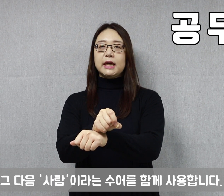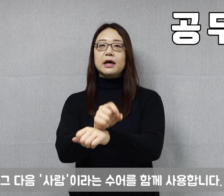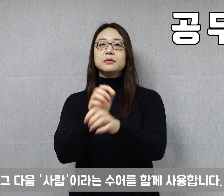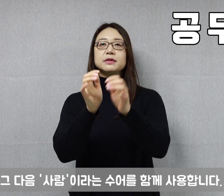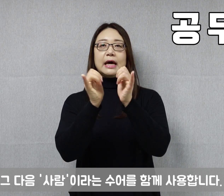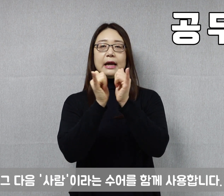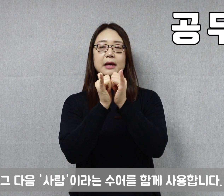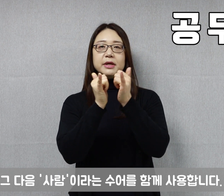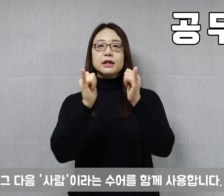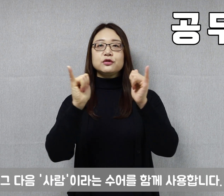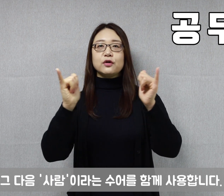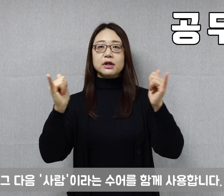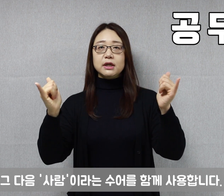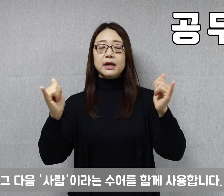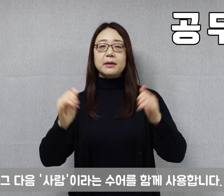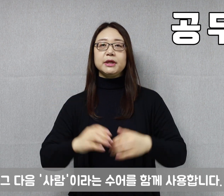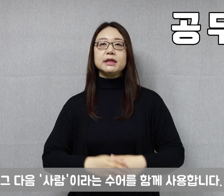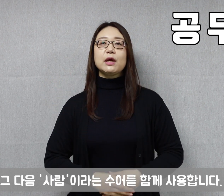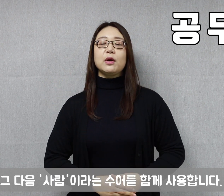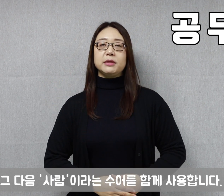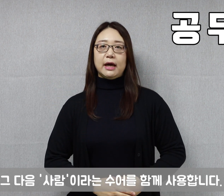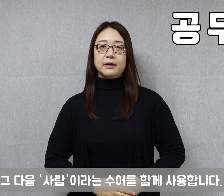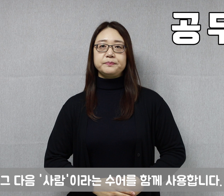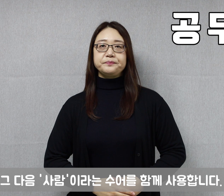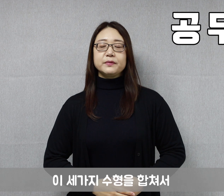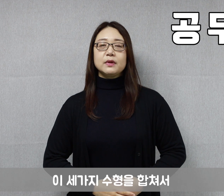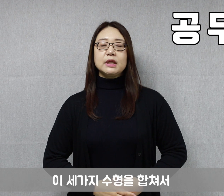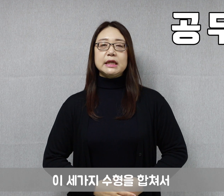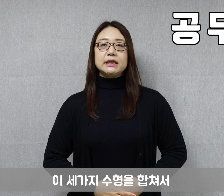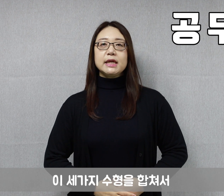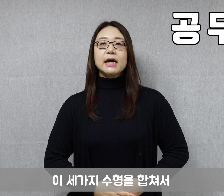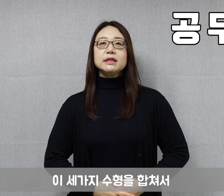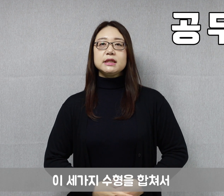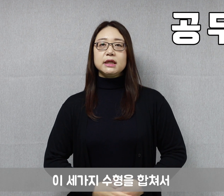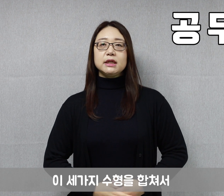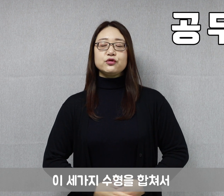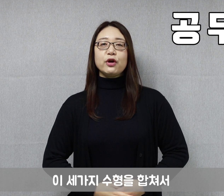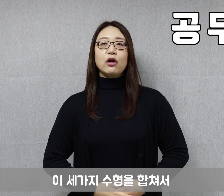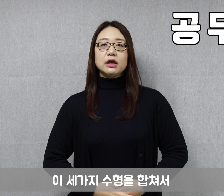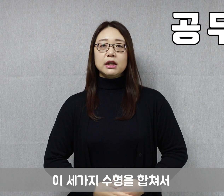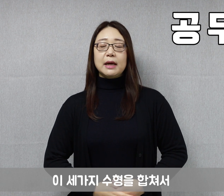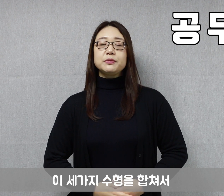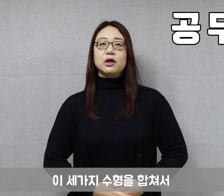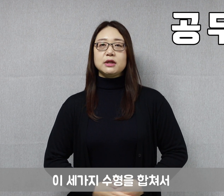다음 사람이라는 수어를 함께 사용합니다. 이 세 가지 수형을 합쳐서